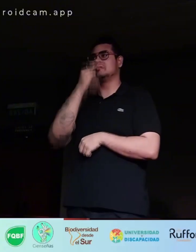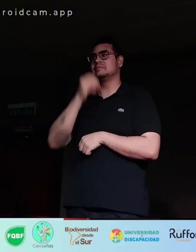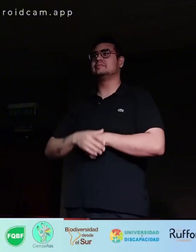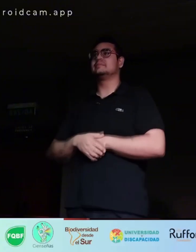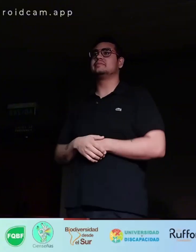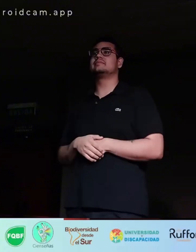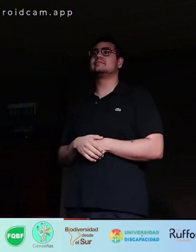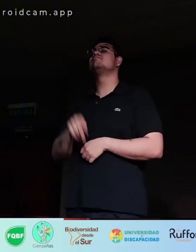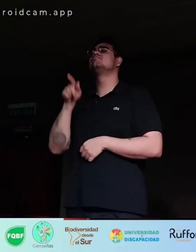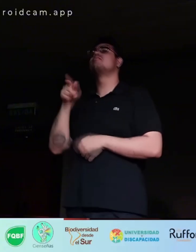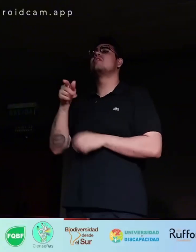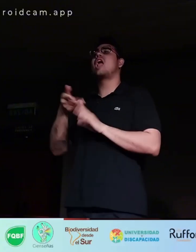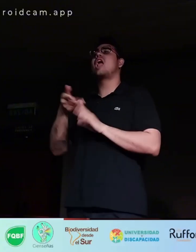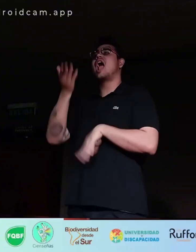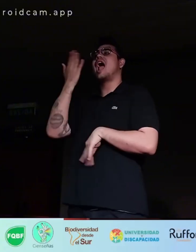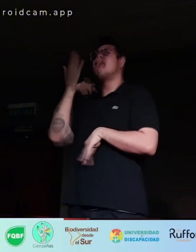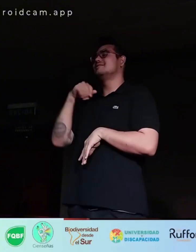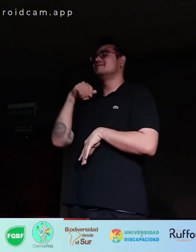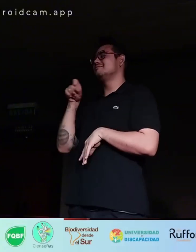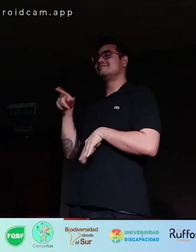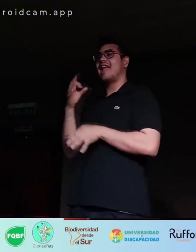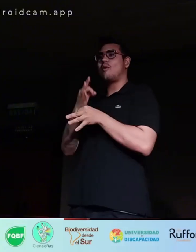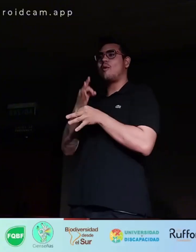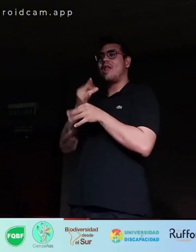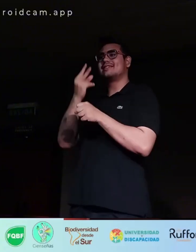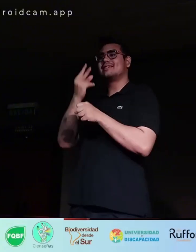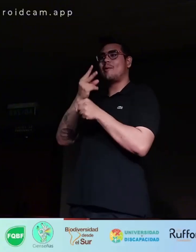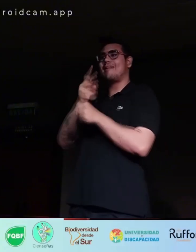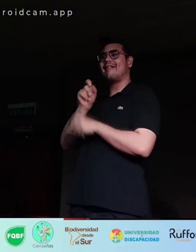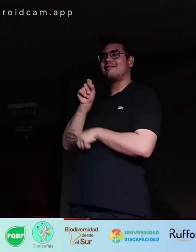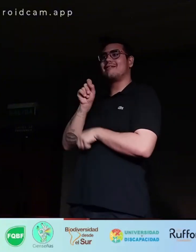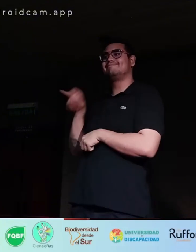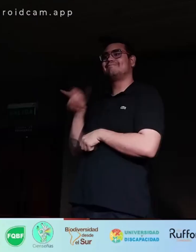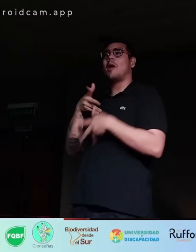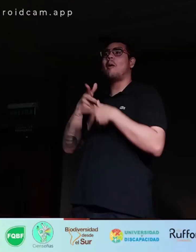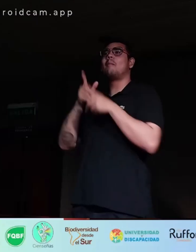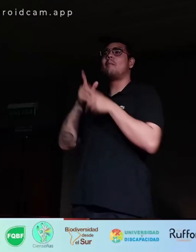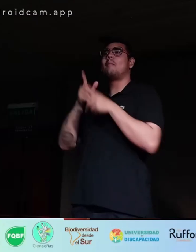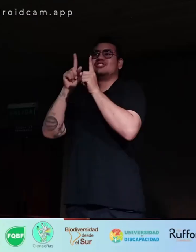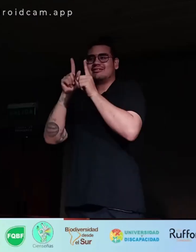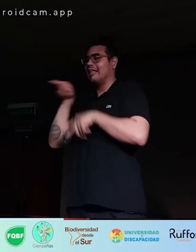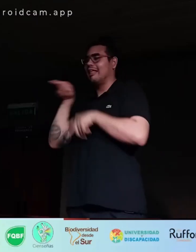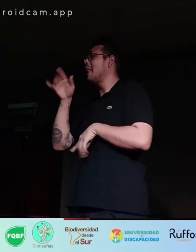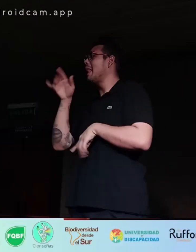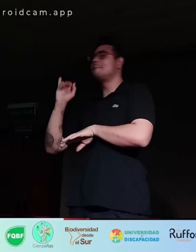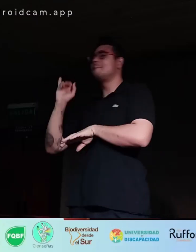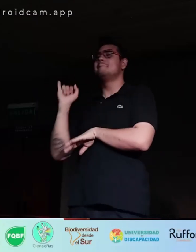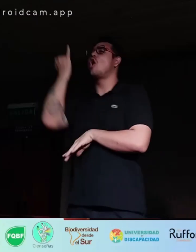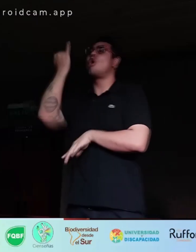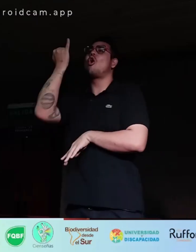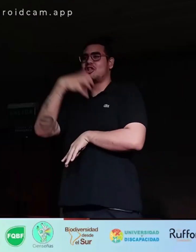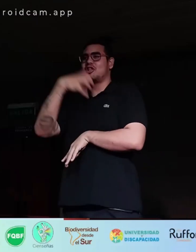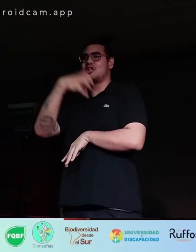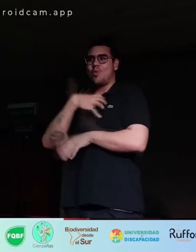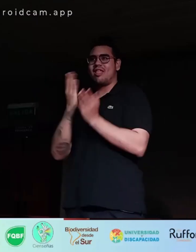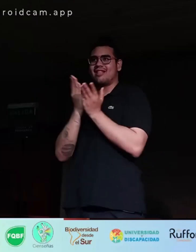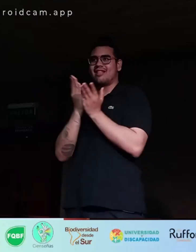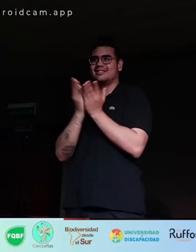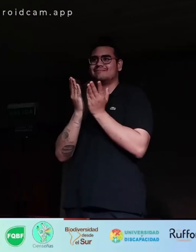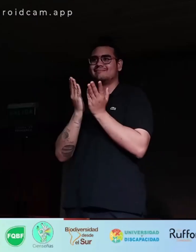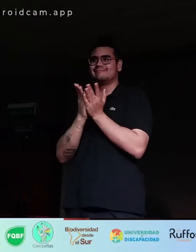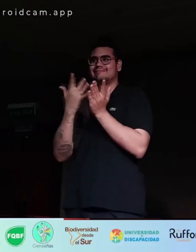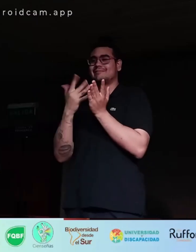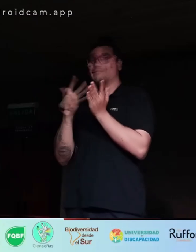es ex alumno mío de secundaria, uno de mis mejores alumnos, eh, porque yo fui uno de sus